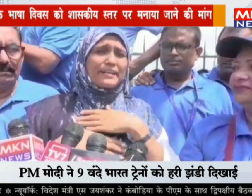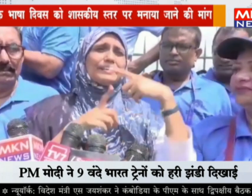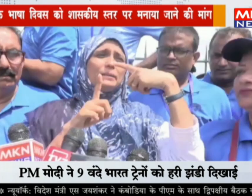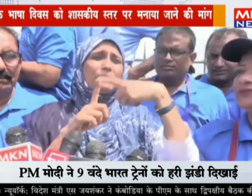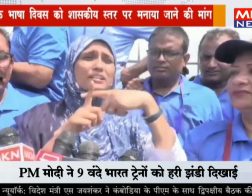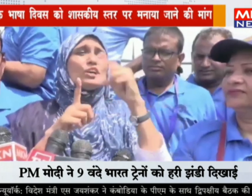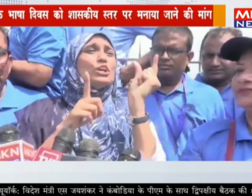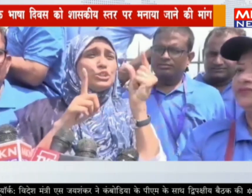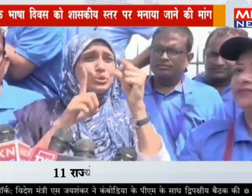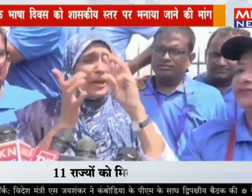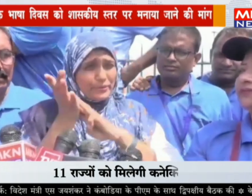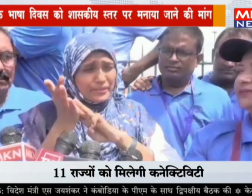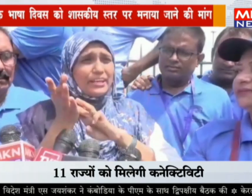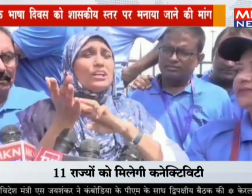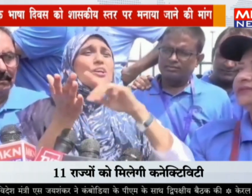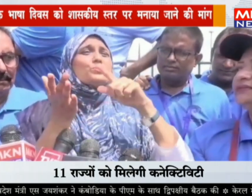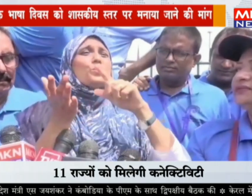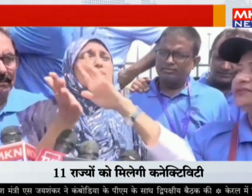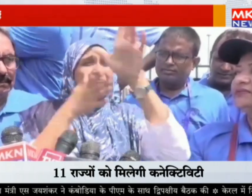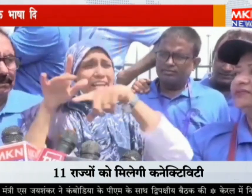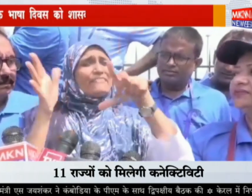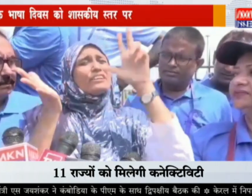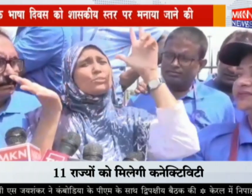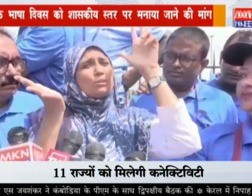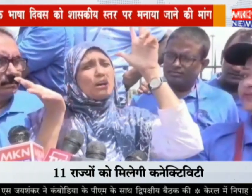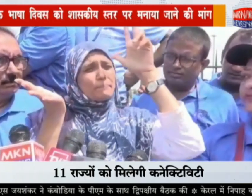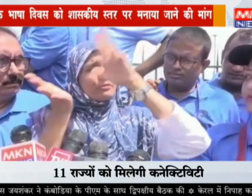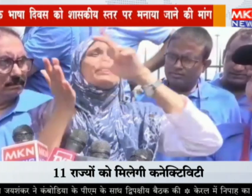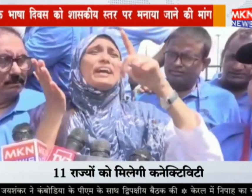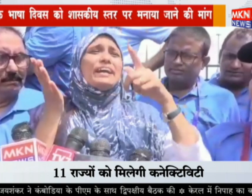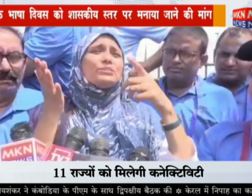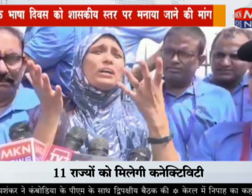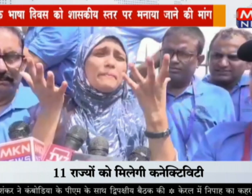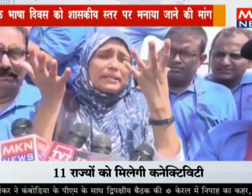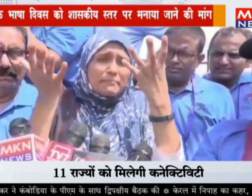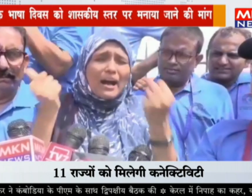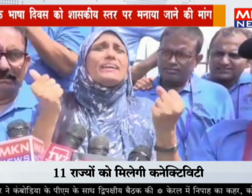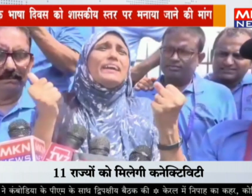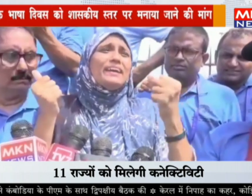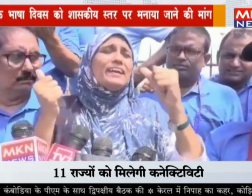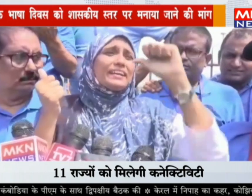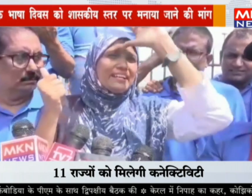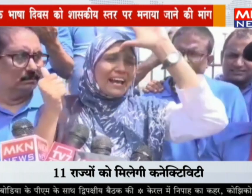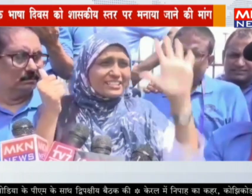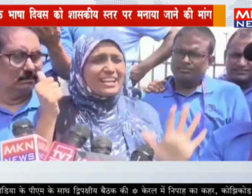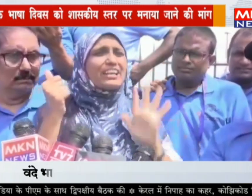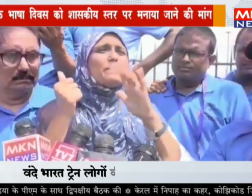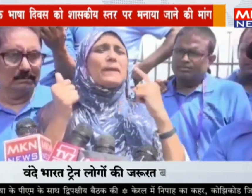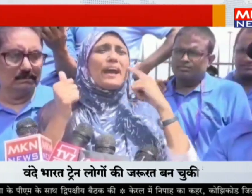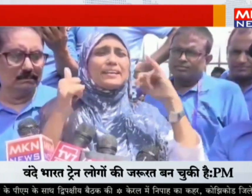कर रहे हैं, प्लस यूएनओ ने जो साइन लैंग्वेज को अप्रूव किया है, तो हमारी मांग है कि नेशनल लेवल पे